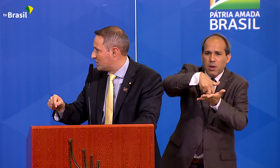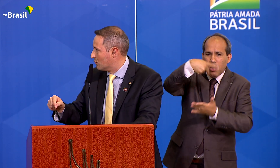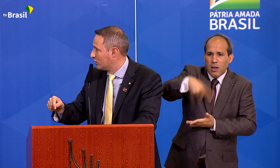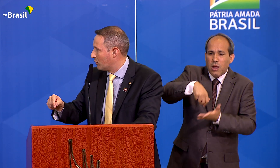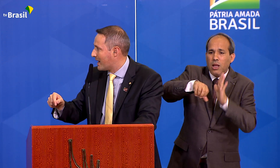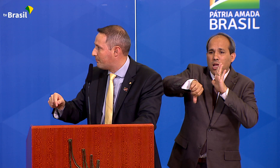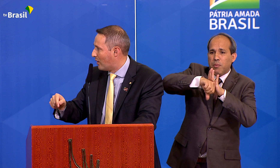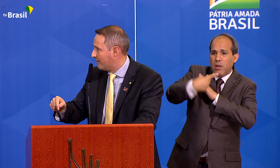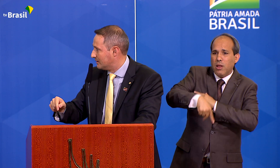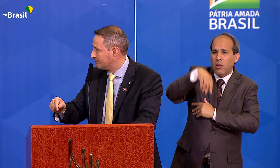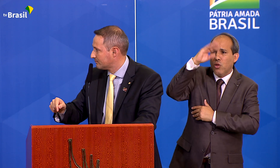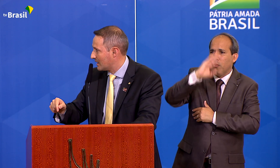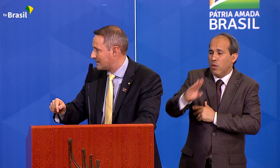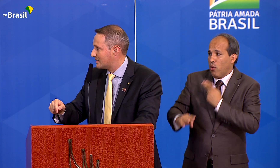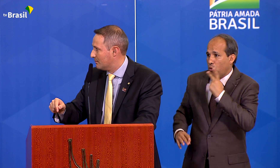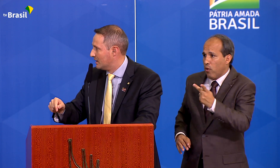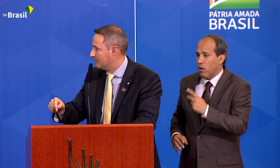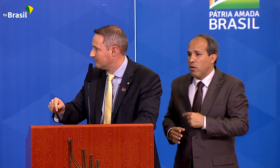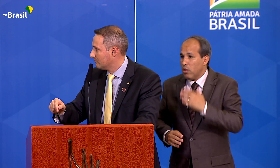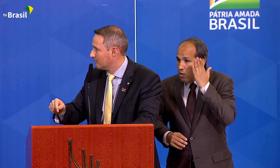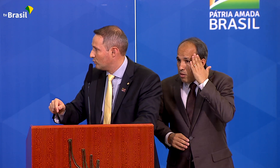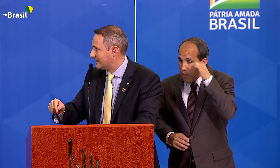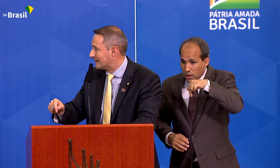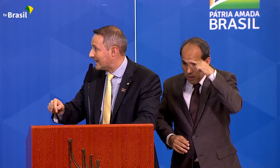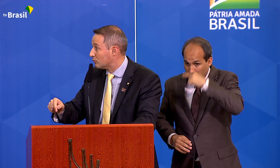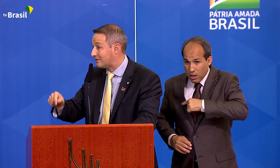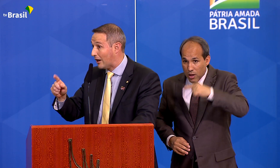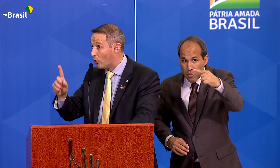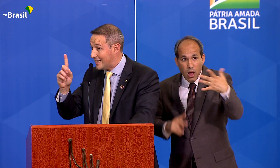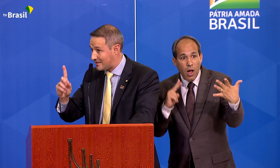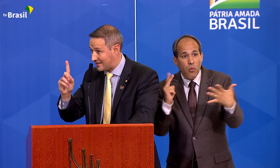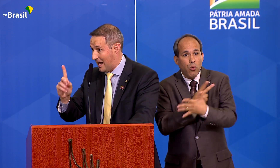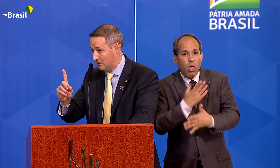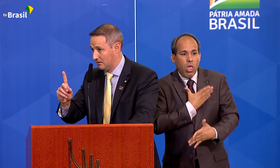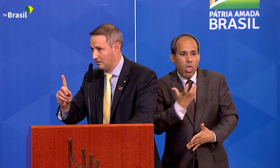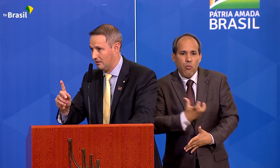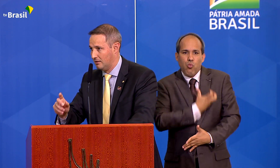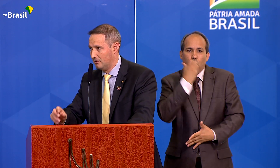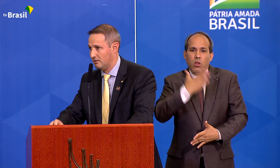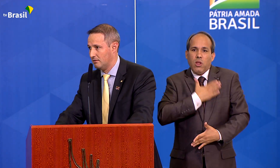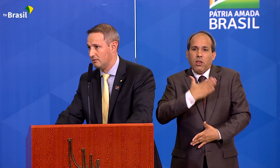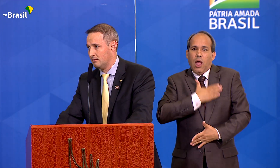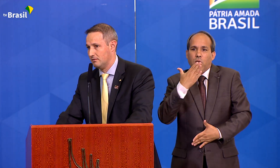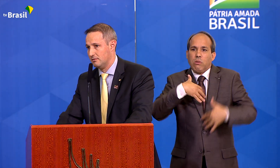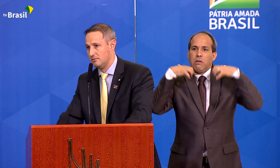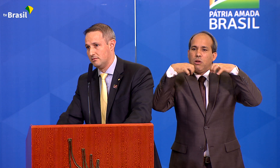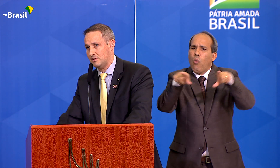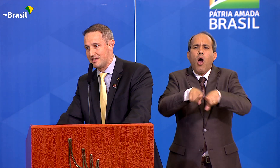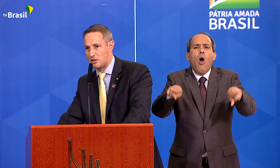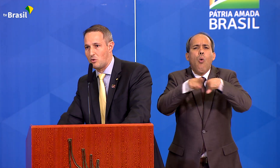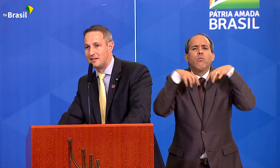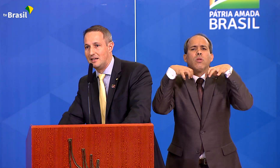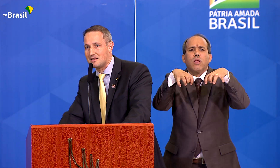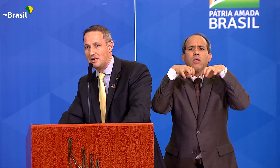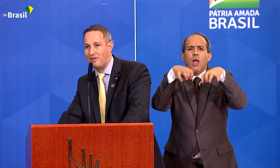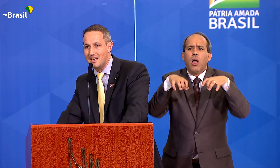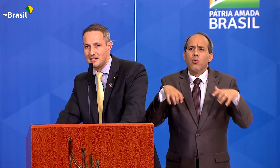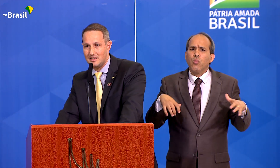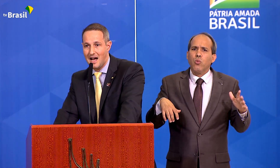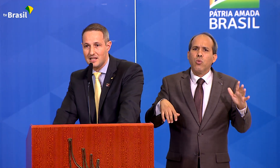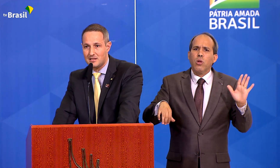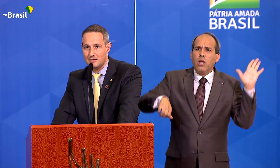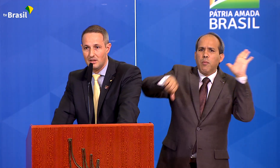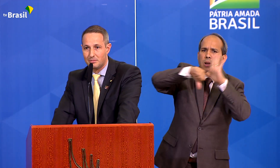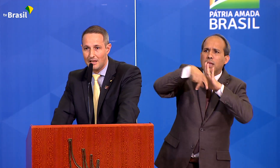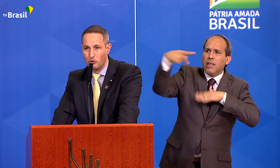cabo Ricieri Presidente morto em Guarapuava essa semana um atentado terrorista E essas quadrilhas